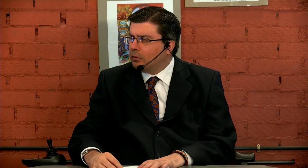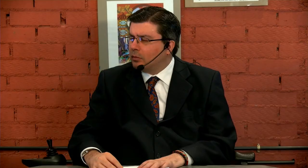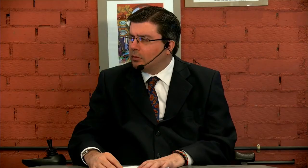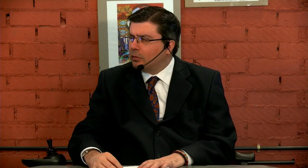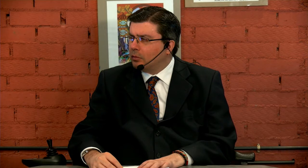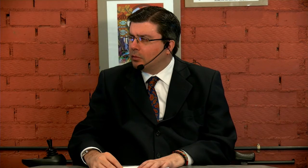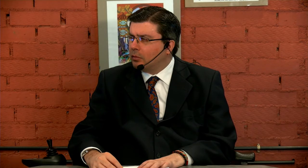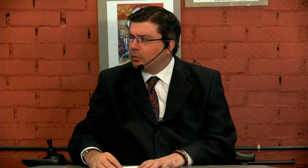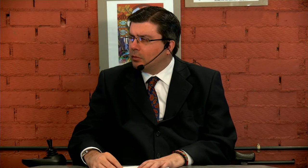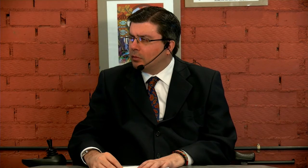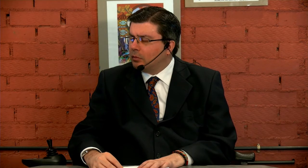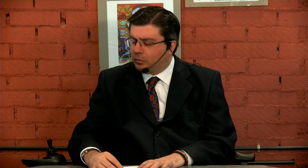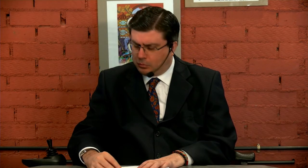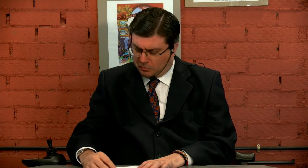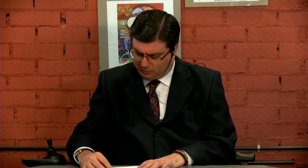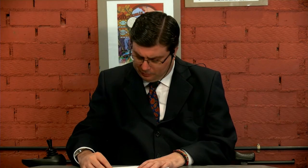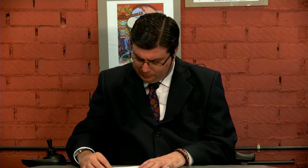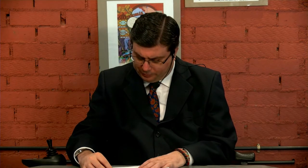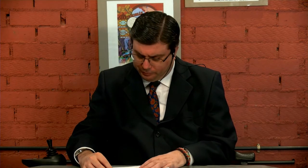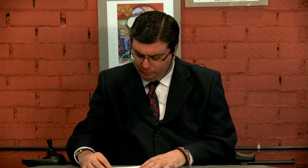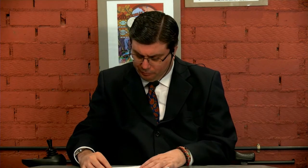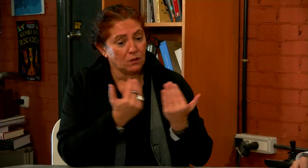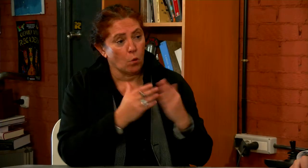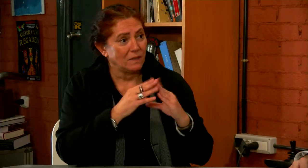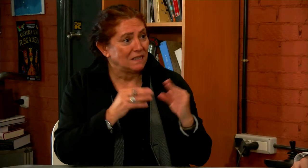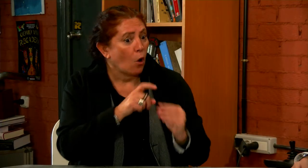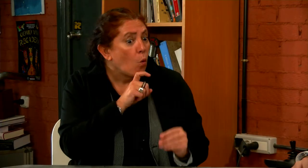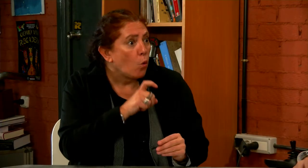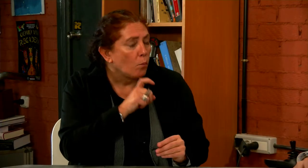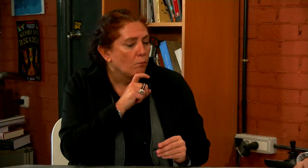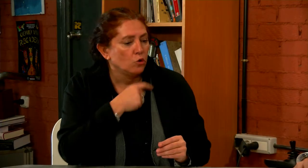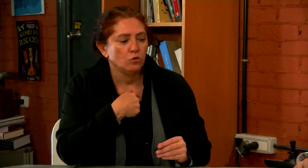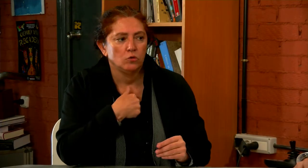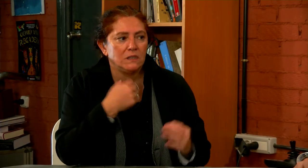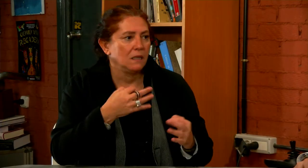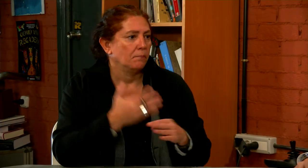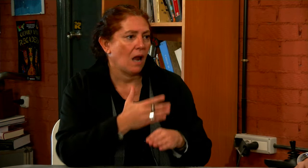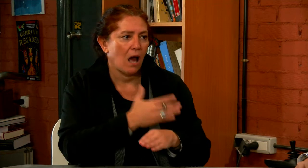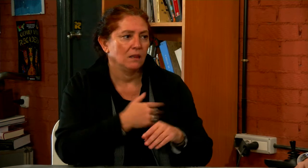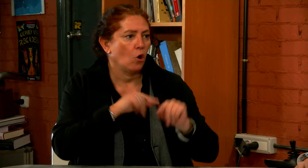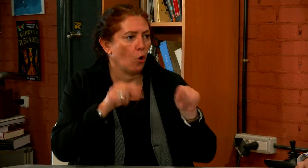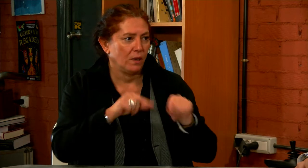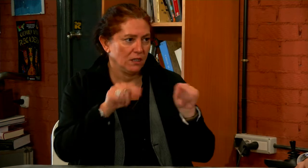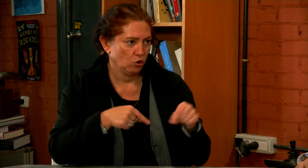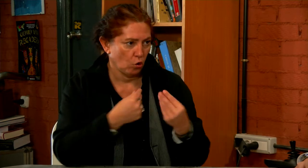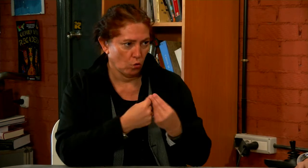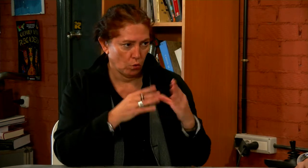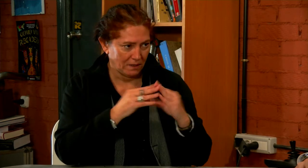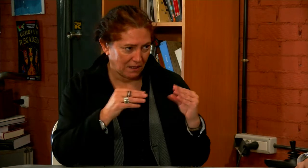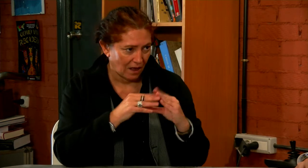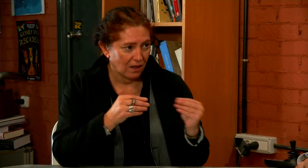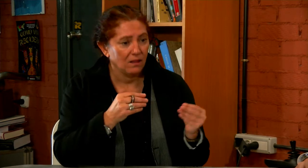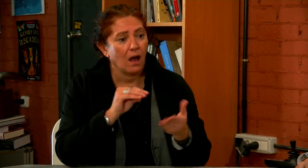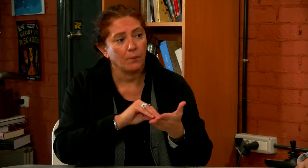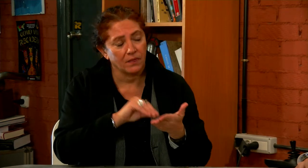auditiva. Cuando hablamos del servicio de intérpretes, que en ocasiones, por ejemplo, como en el servicio se distribuye pues